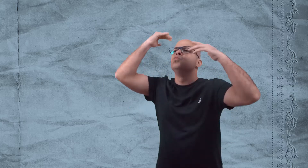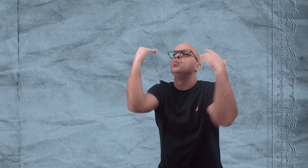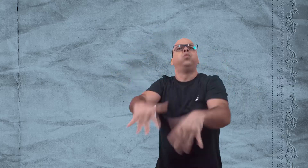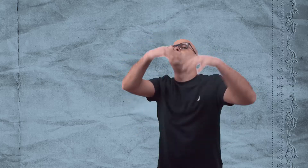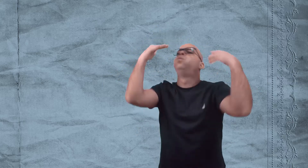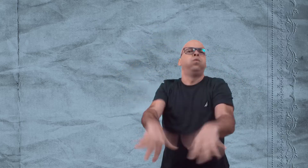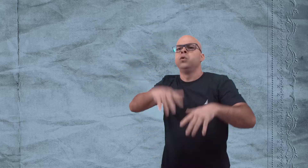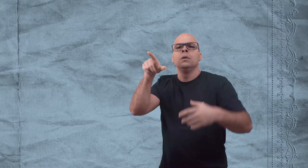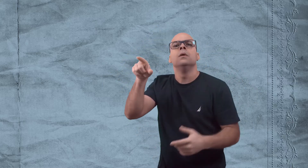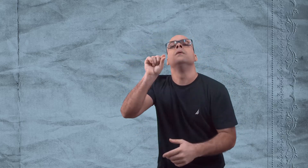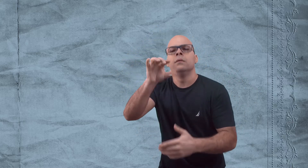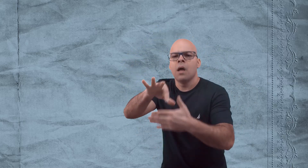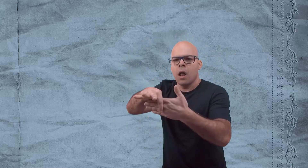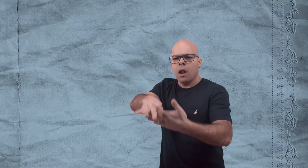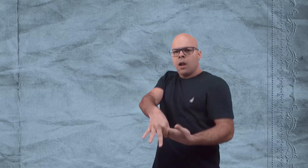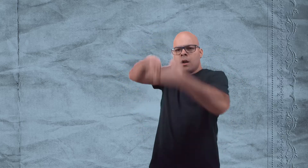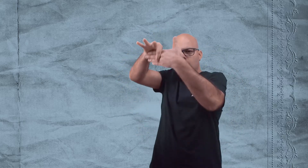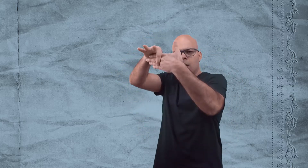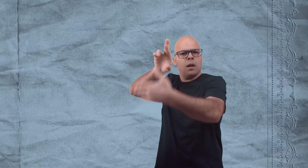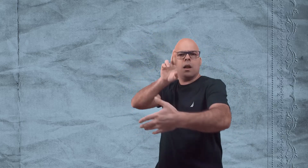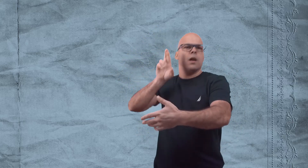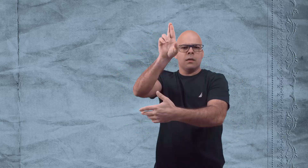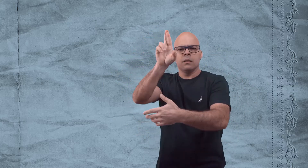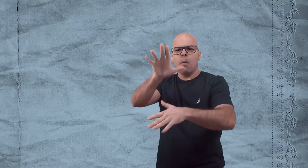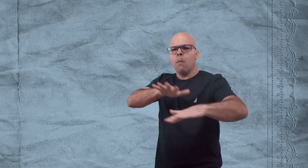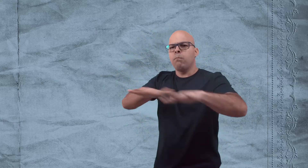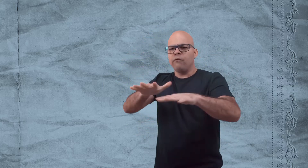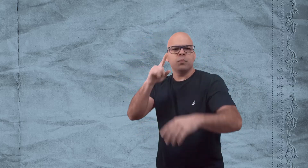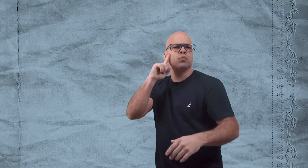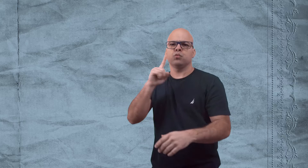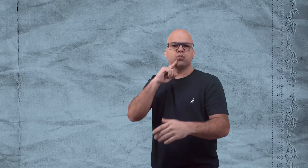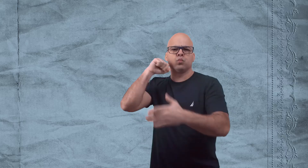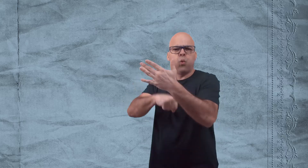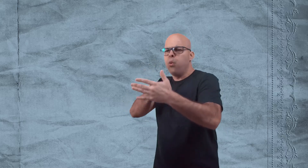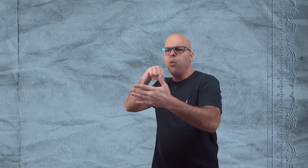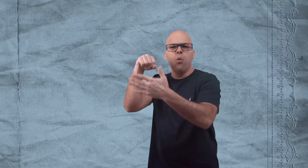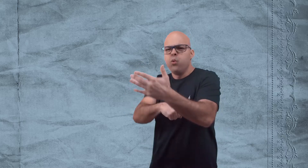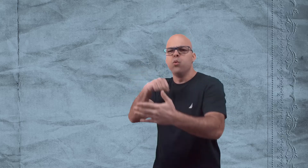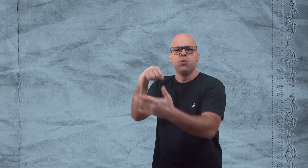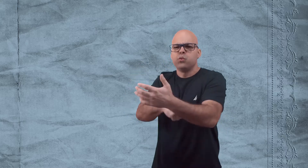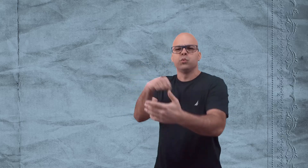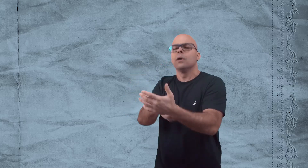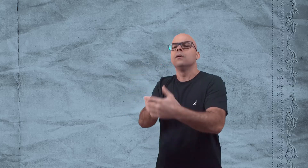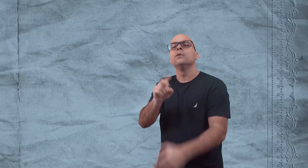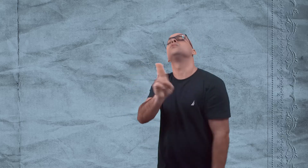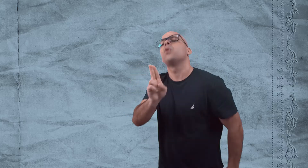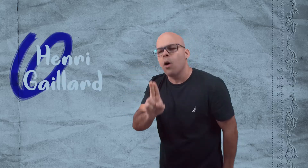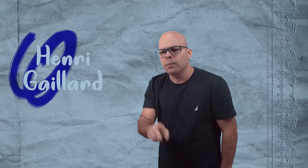importantíssimo, um líder, um representante das lutas e dos movimentos surdos.